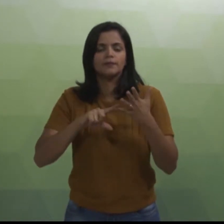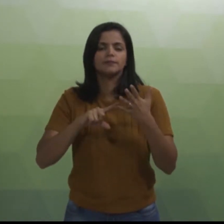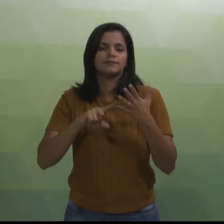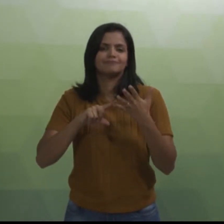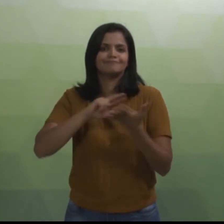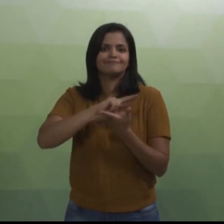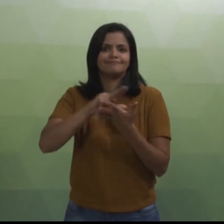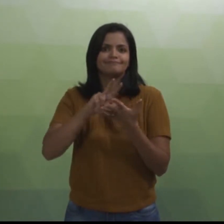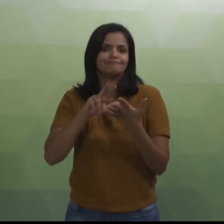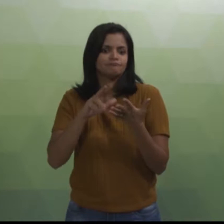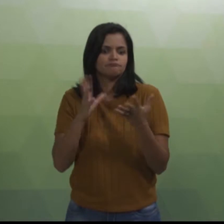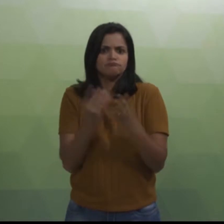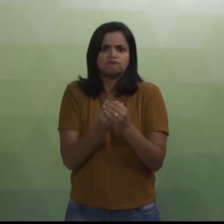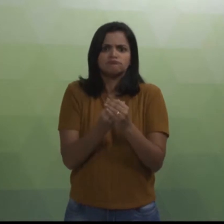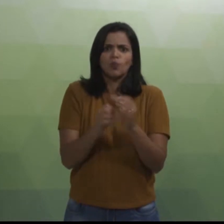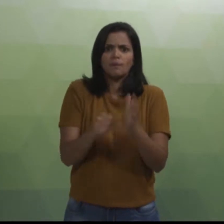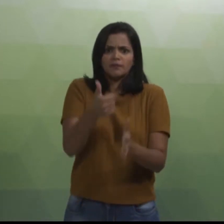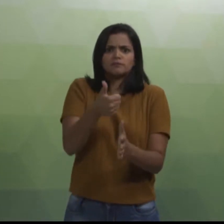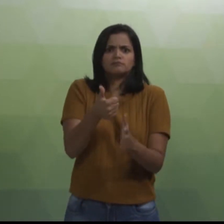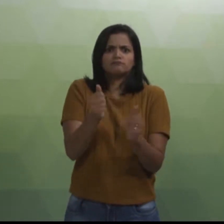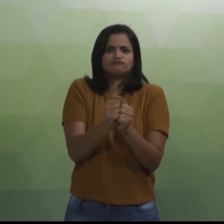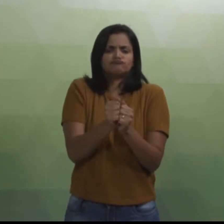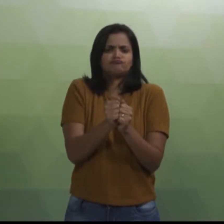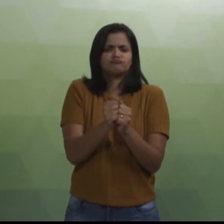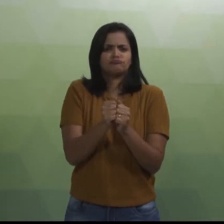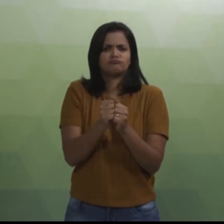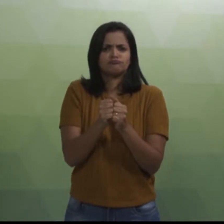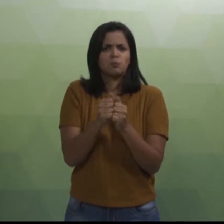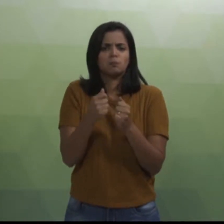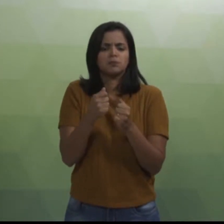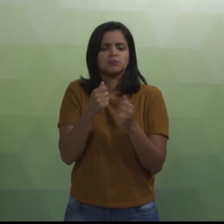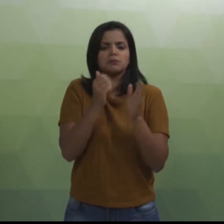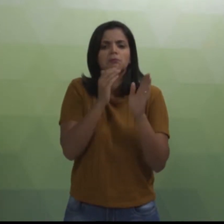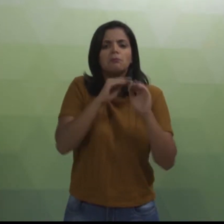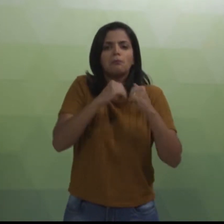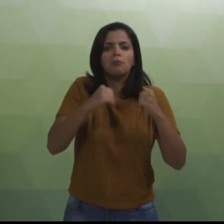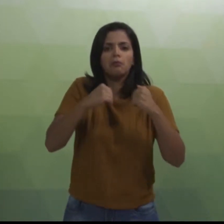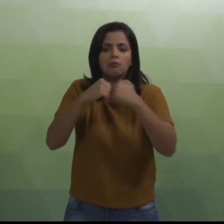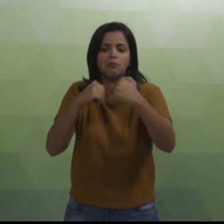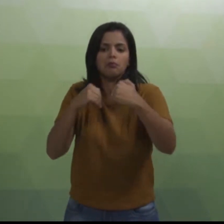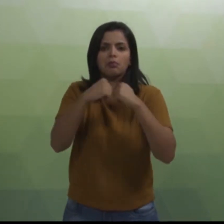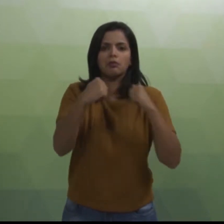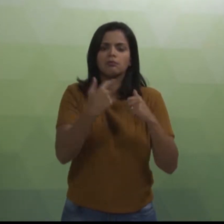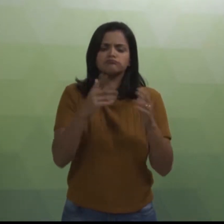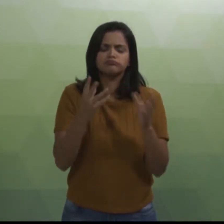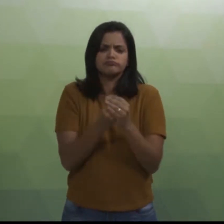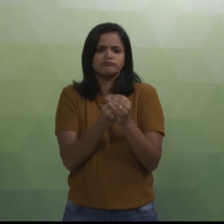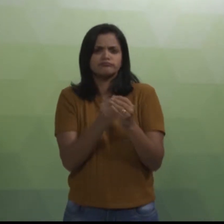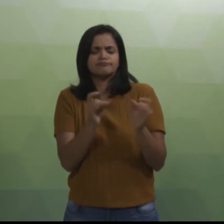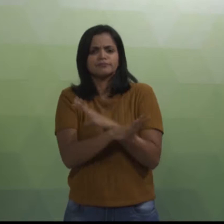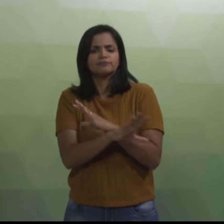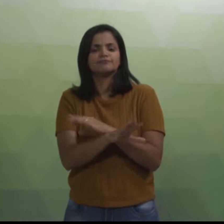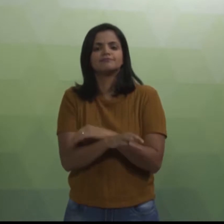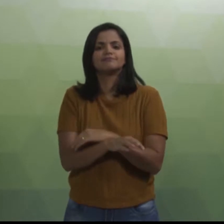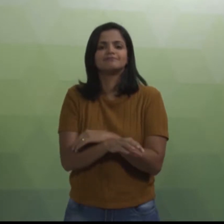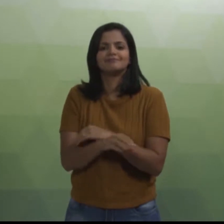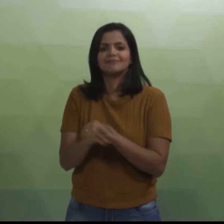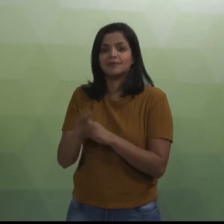de articulação, todos esses parâmetros para formar o sinal. E esses parâmetros, eles devem estar juntos, não podem